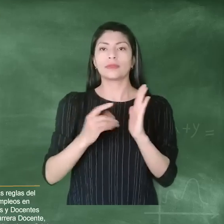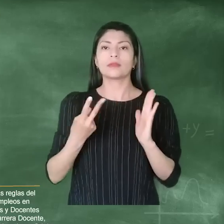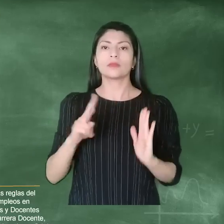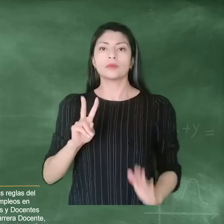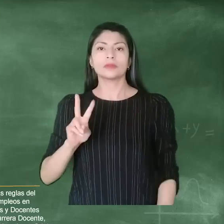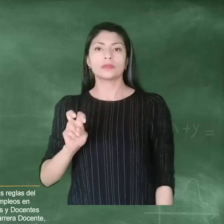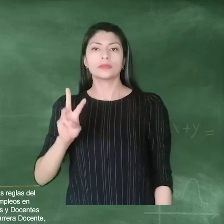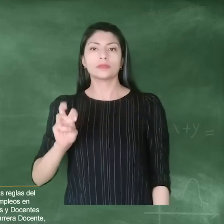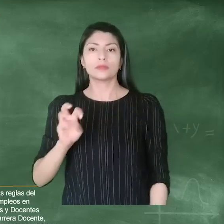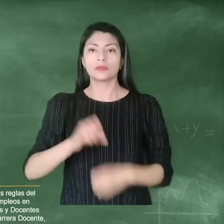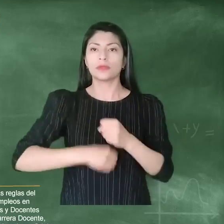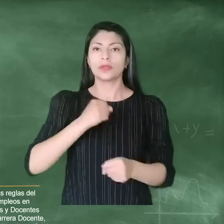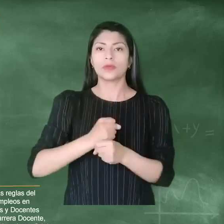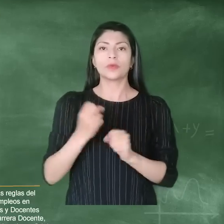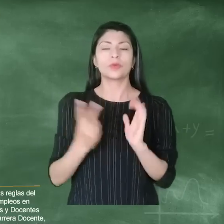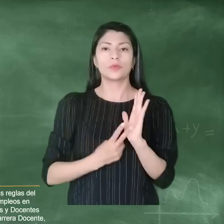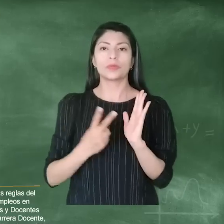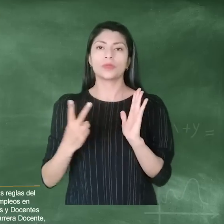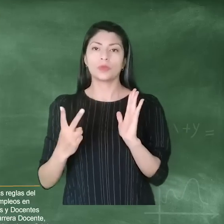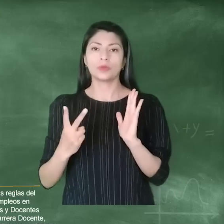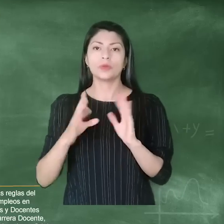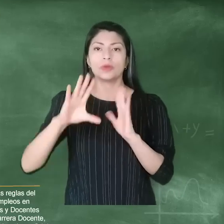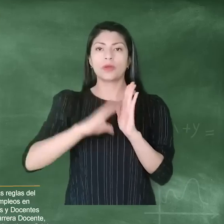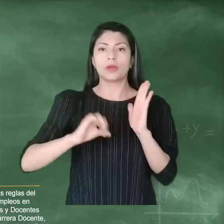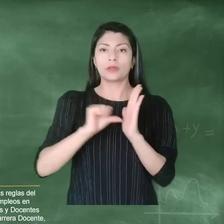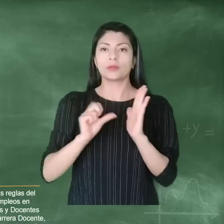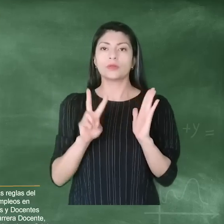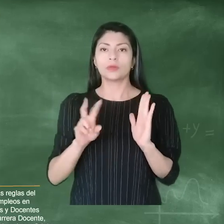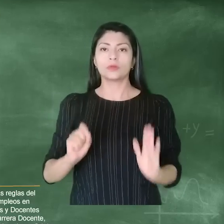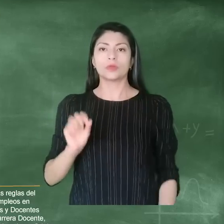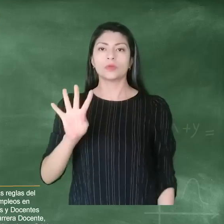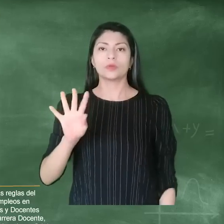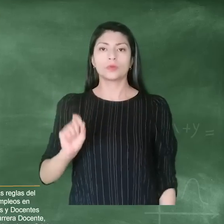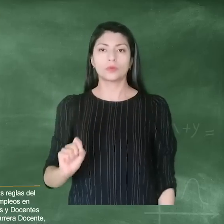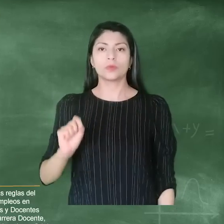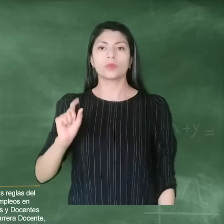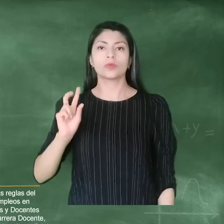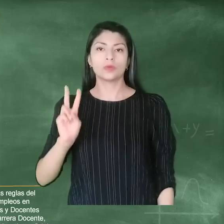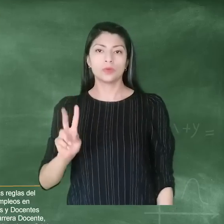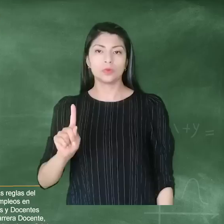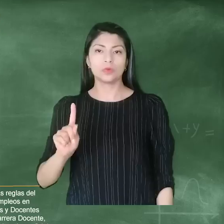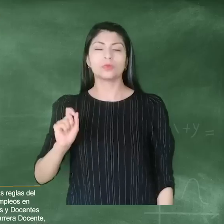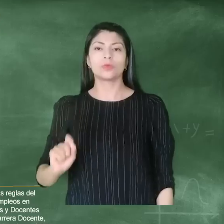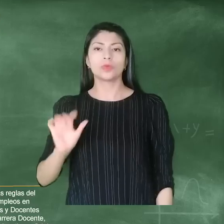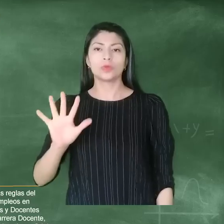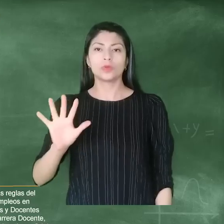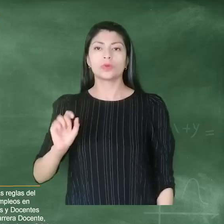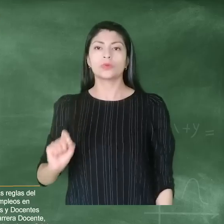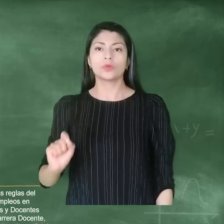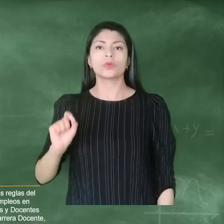8 y 9 del Decreto Ley 1278 de 2002, en el artículo